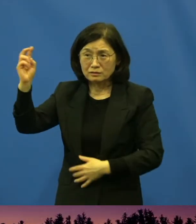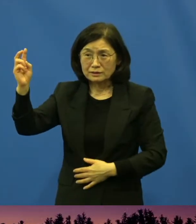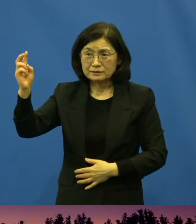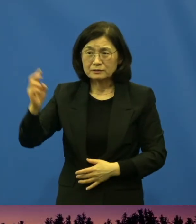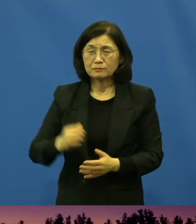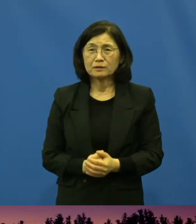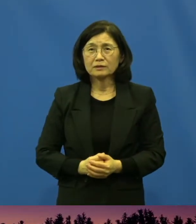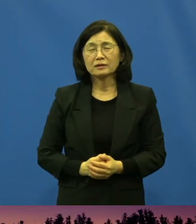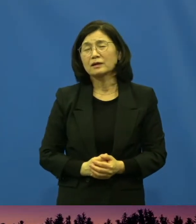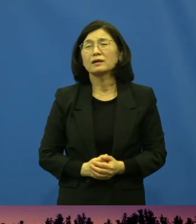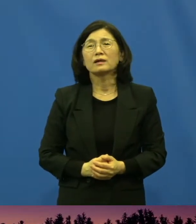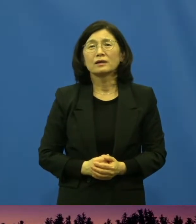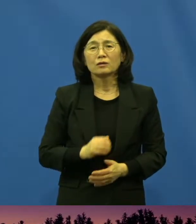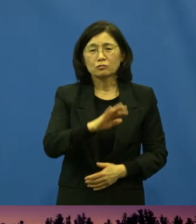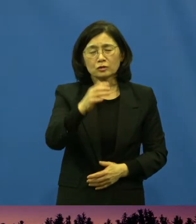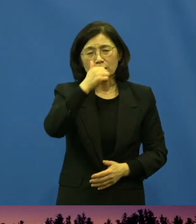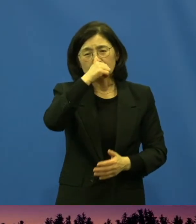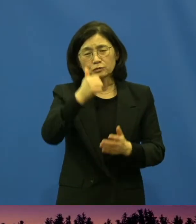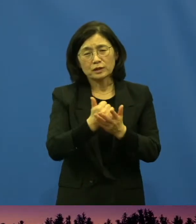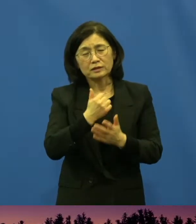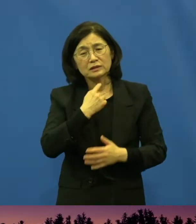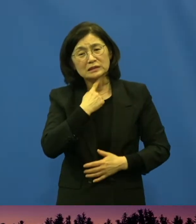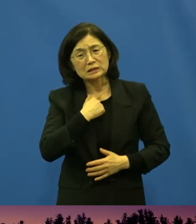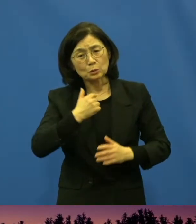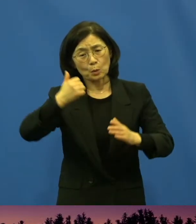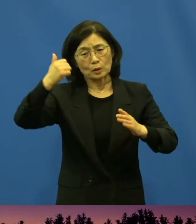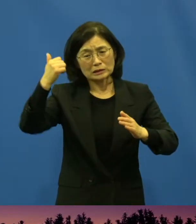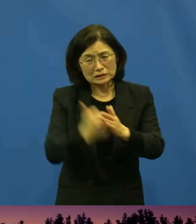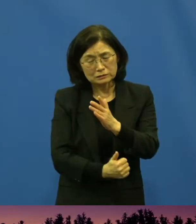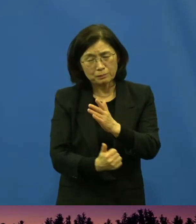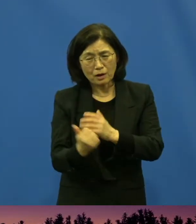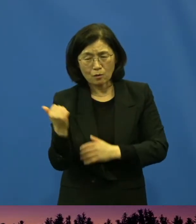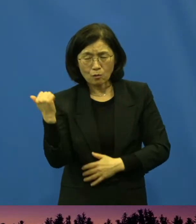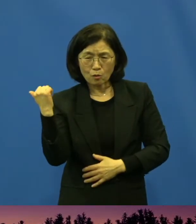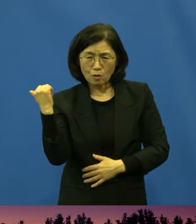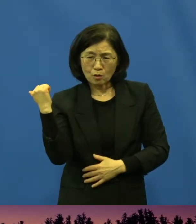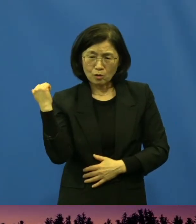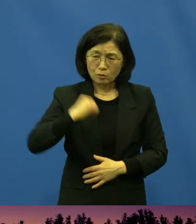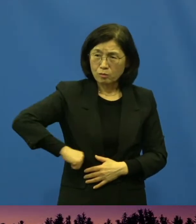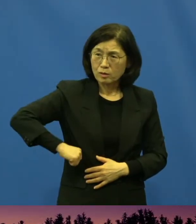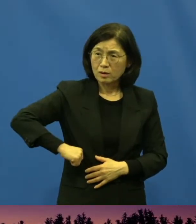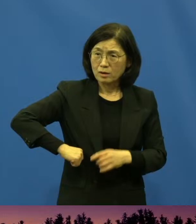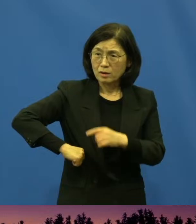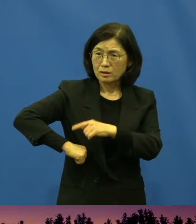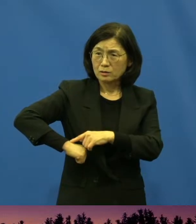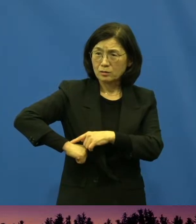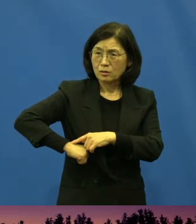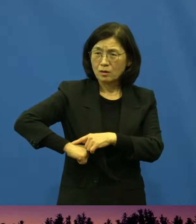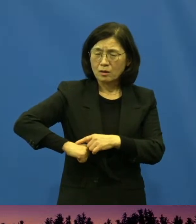우리가 죄를 짓고도 실패를 해요. 불순종해요. 그리고 괴로워해요. 그런데 그 주님을 아세요.